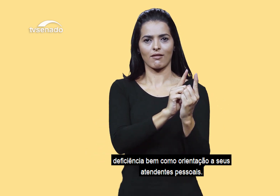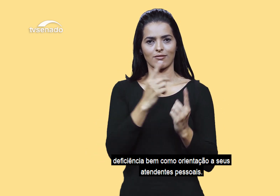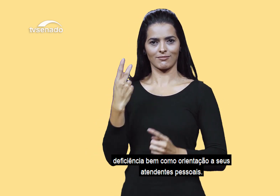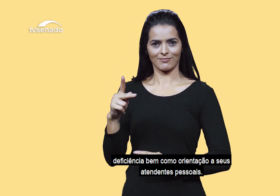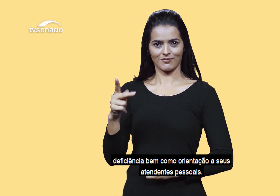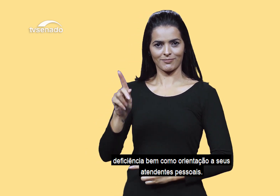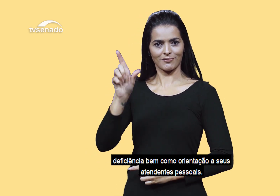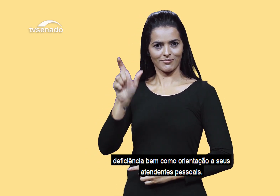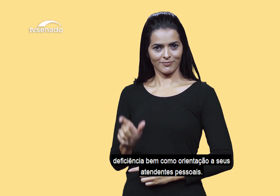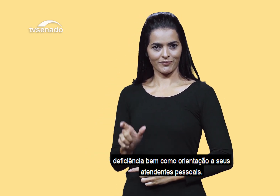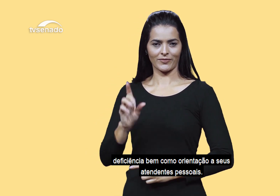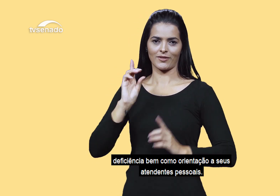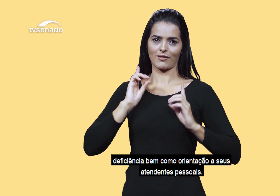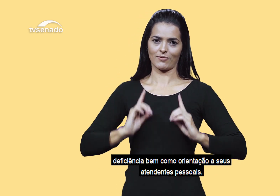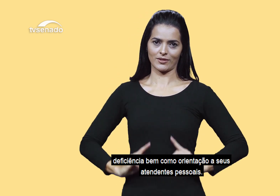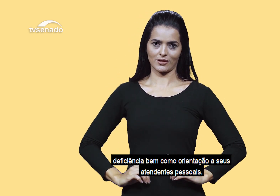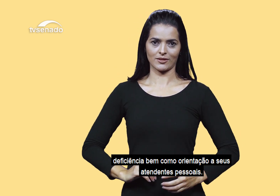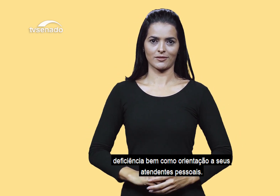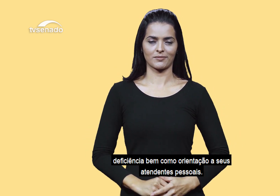pessoais.